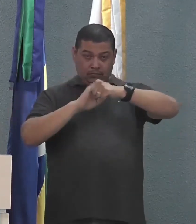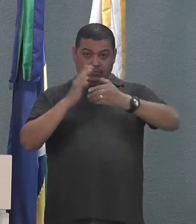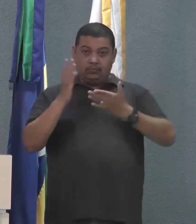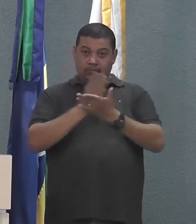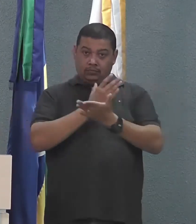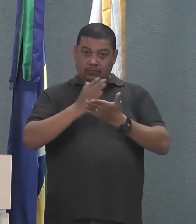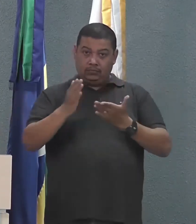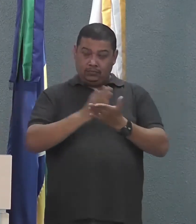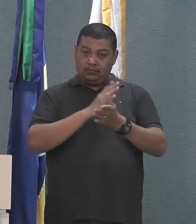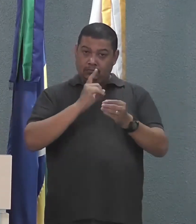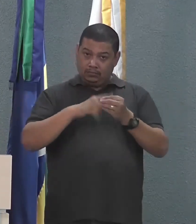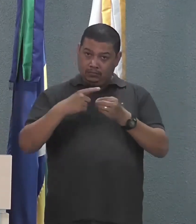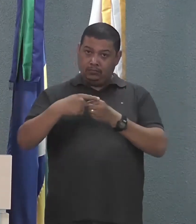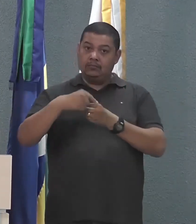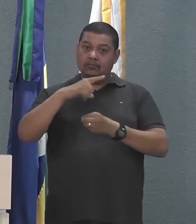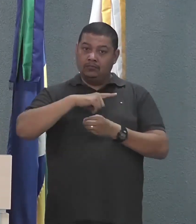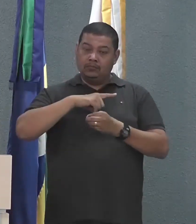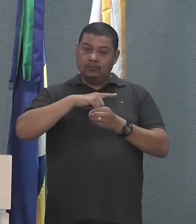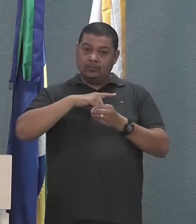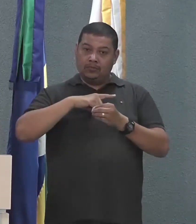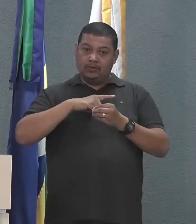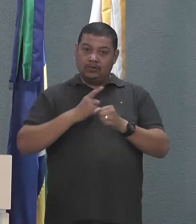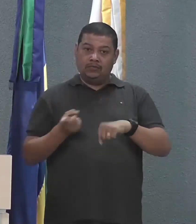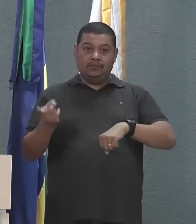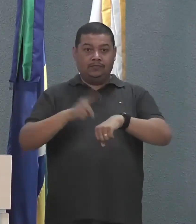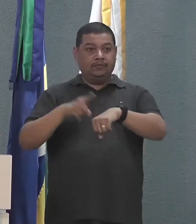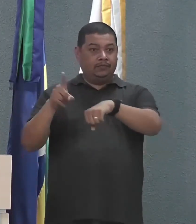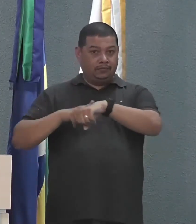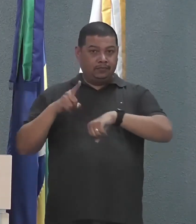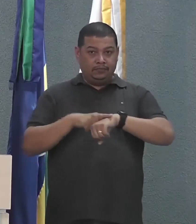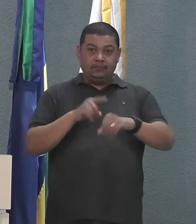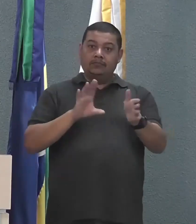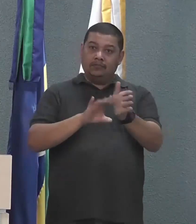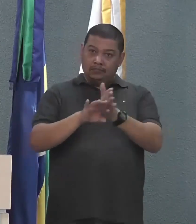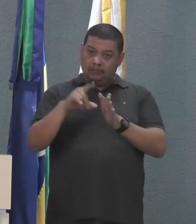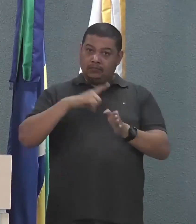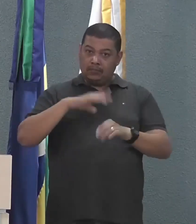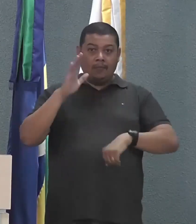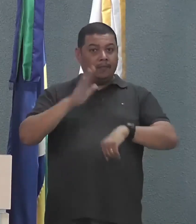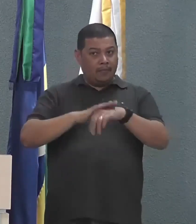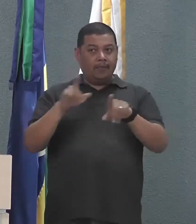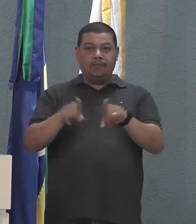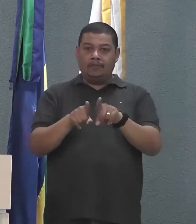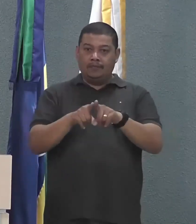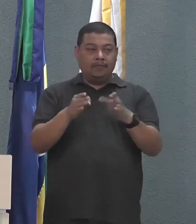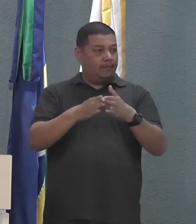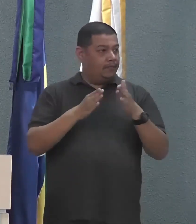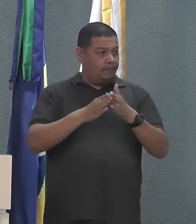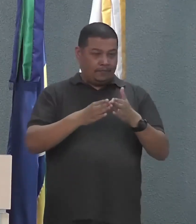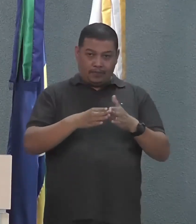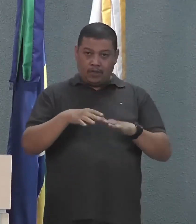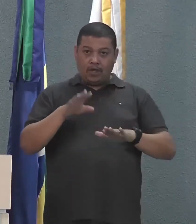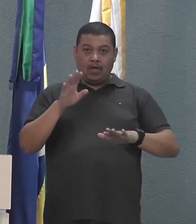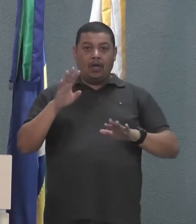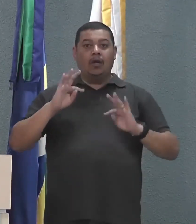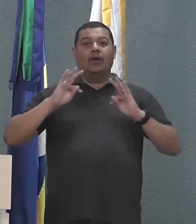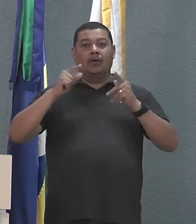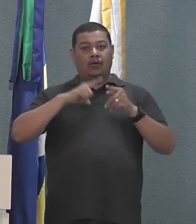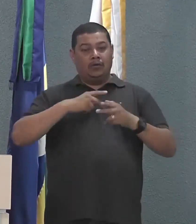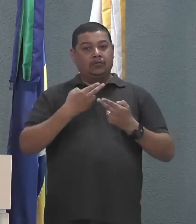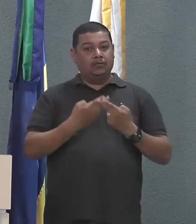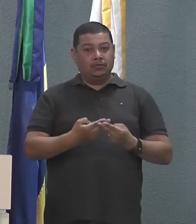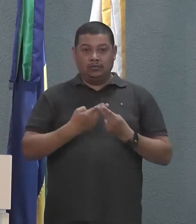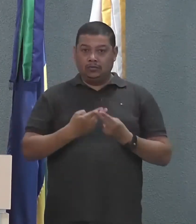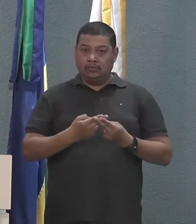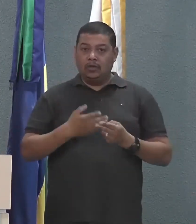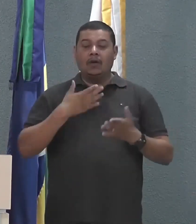cidades já estão aí com aumento de casos, Cacoal também parece que já começou. Então, pedir para que todos tenham um pouco mais de